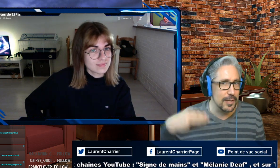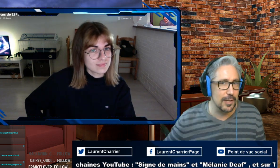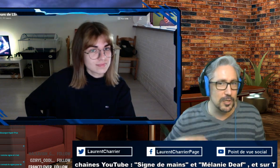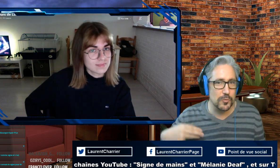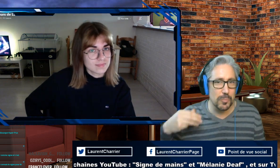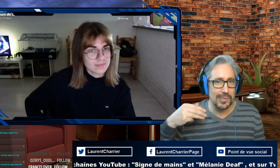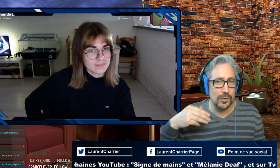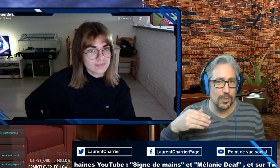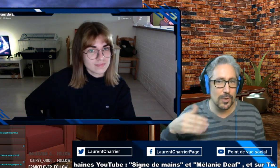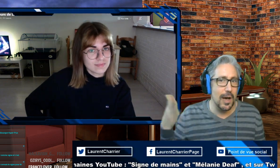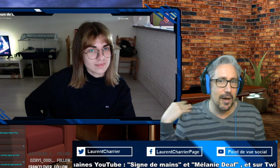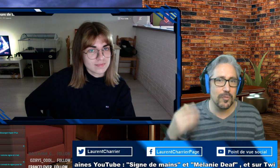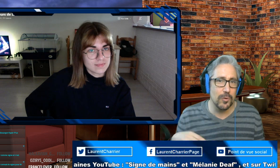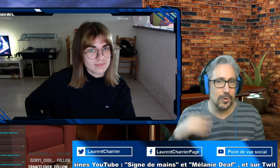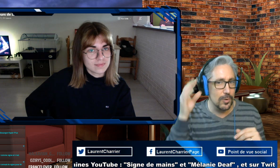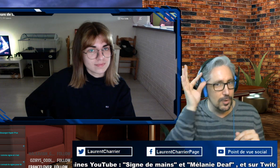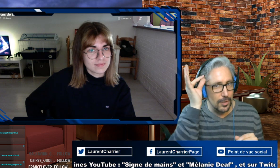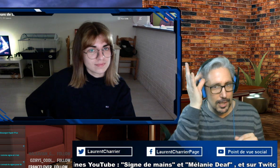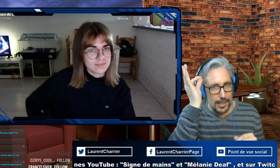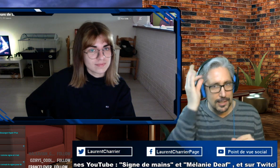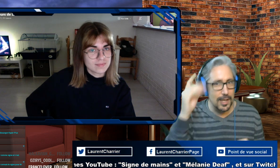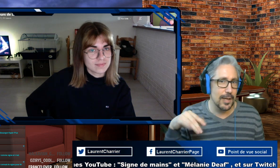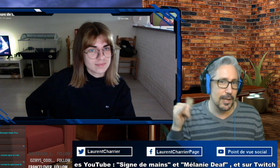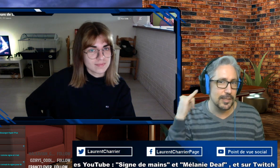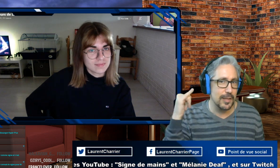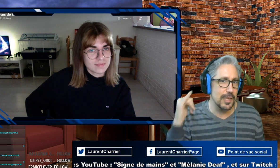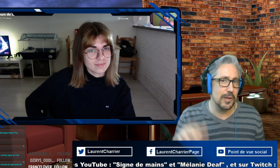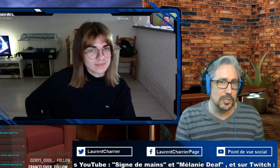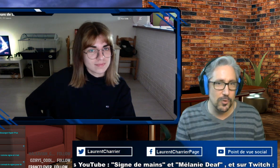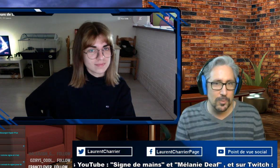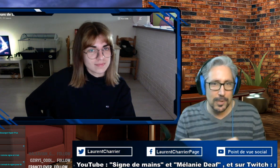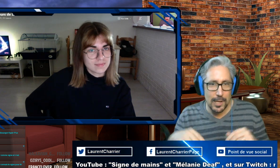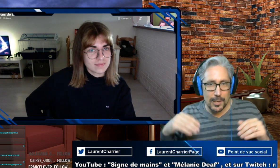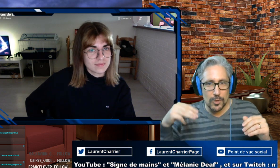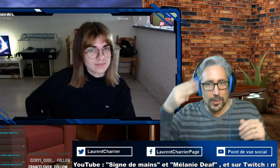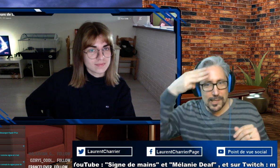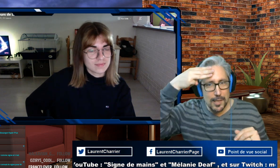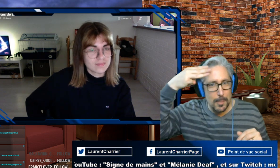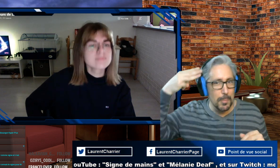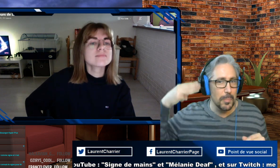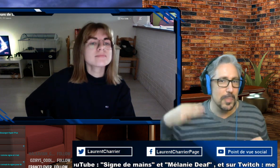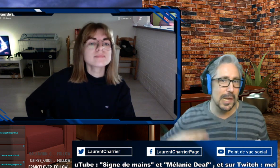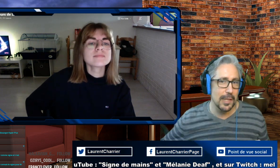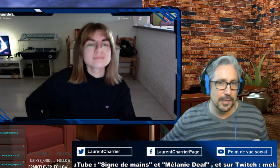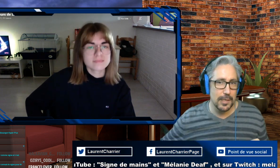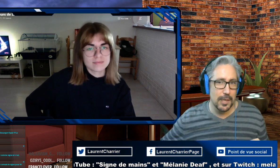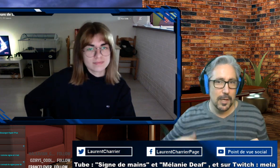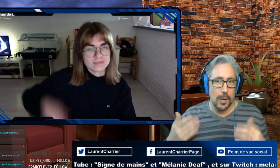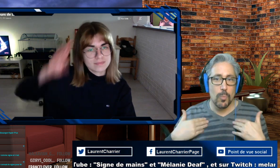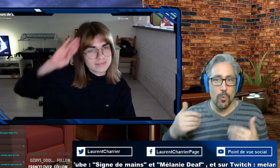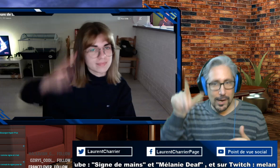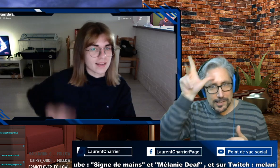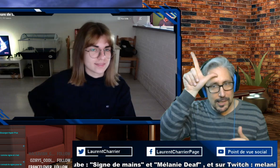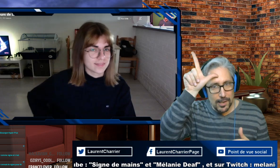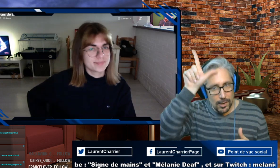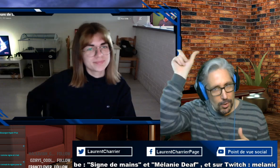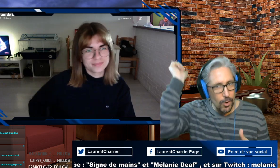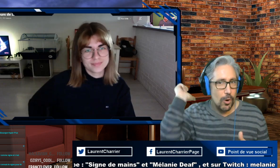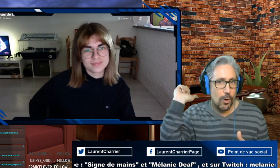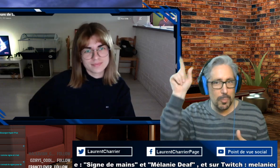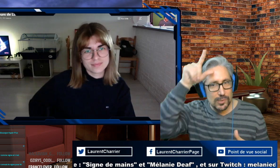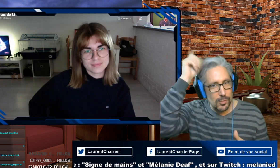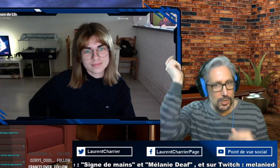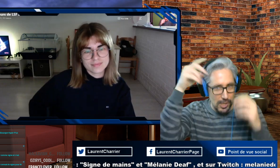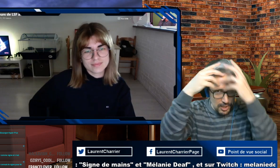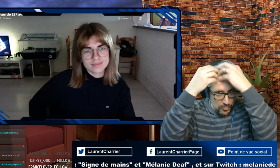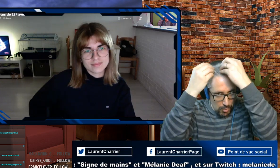Mélanie avec les cheveux, parce que avant, t'avais les cheveux longs. Donc c'est Mélanie. Moi, c'est